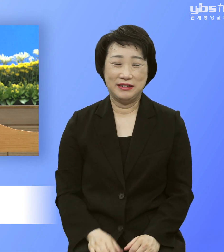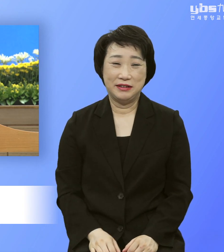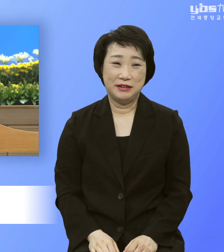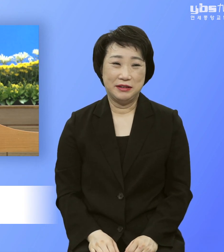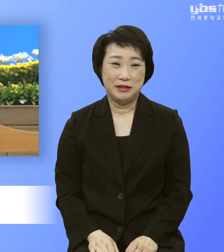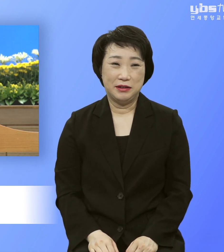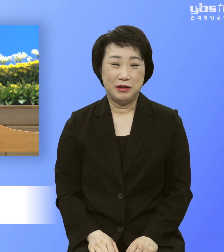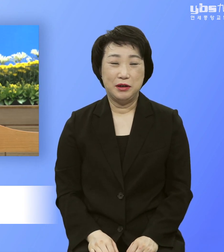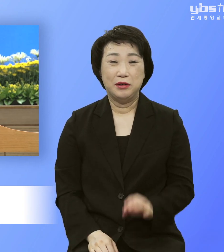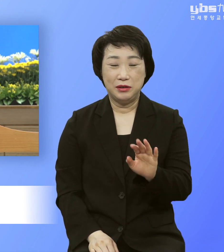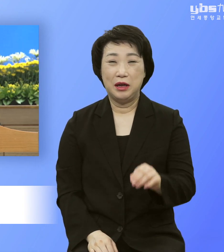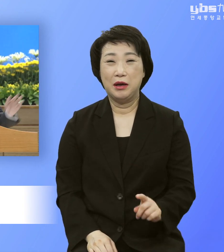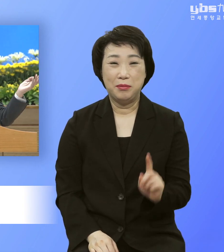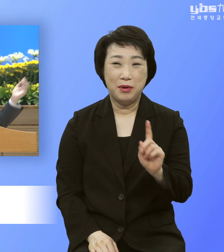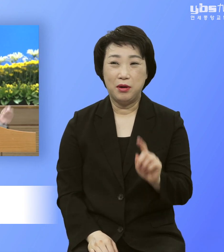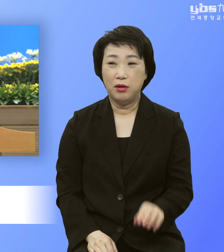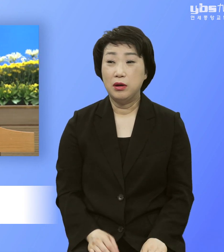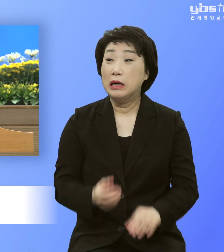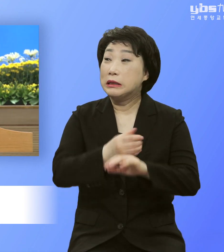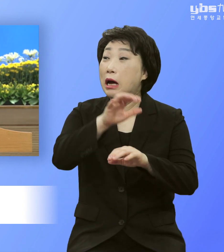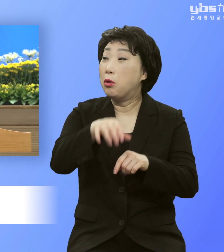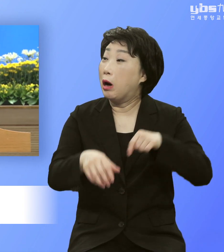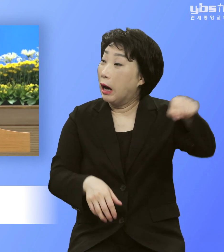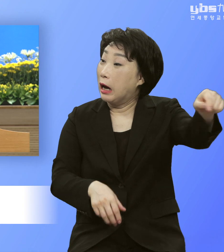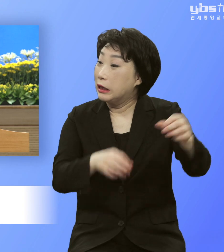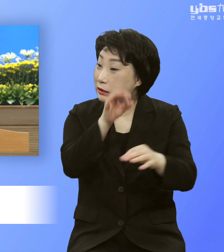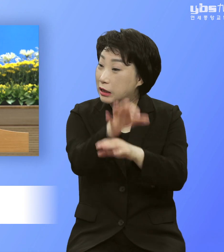근데 팔으라고 하니까 다른 땅 사래요.